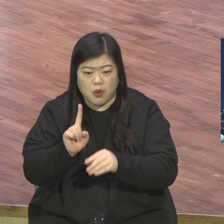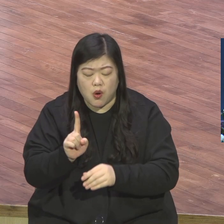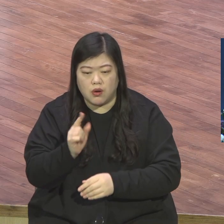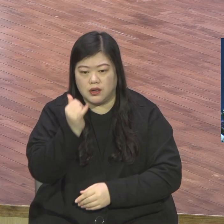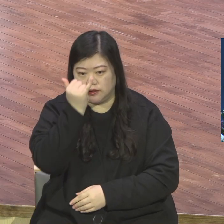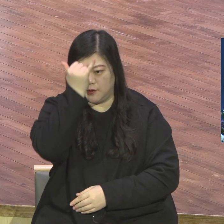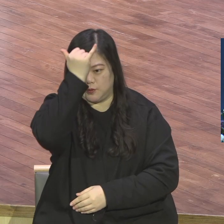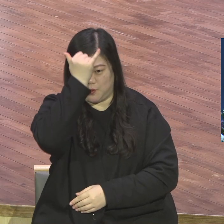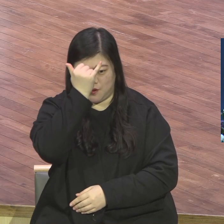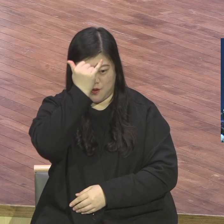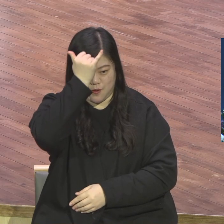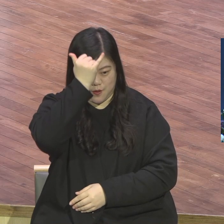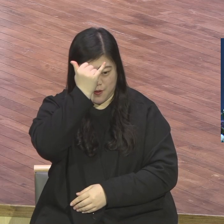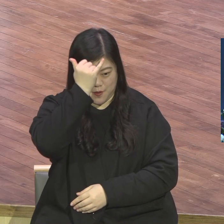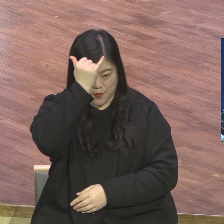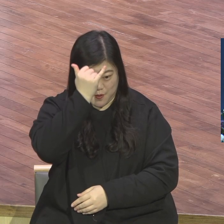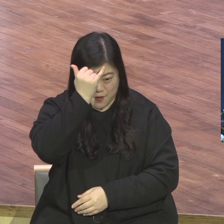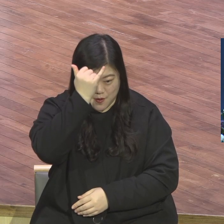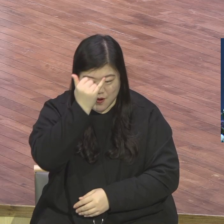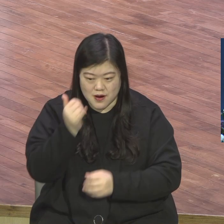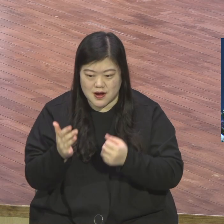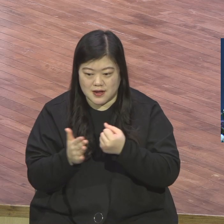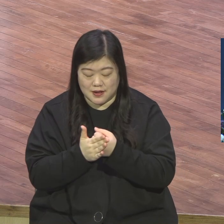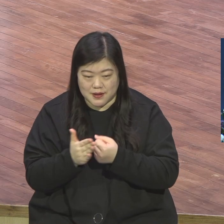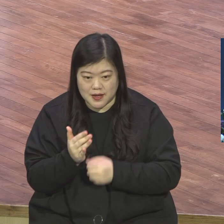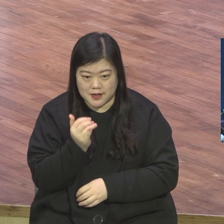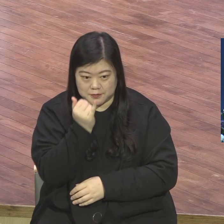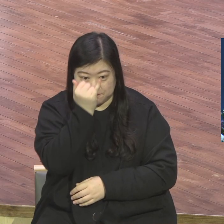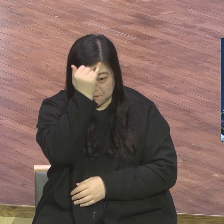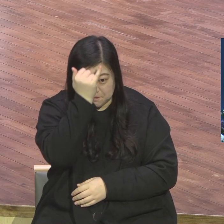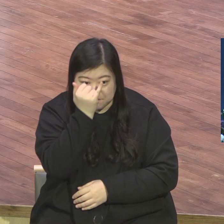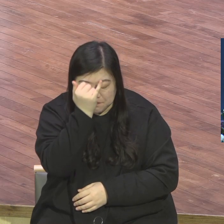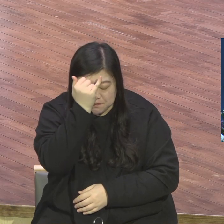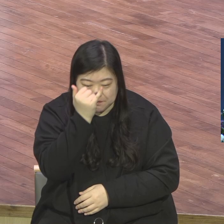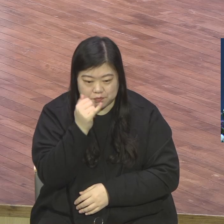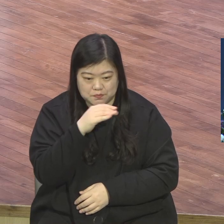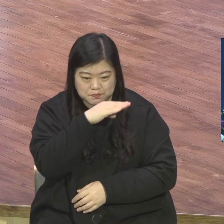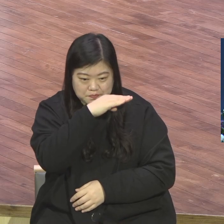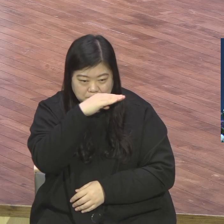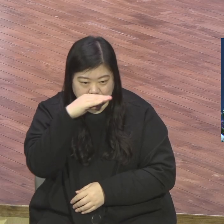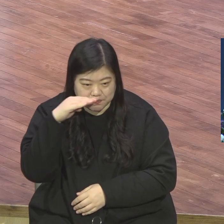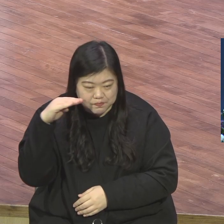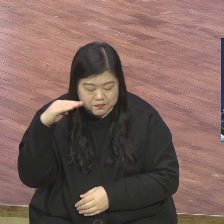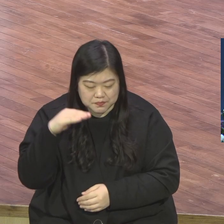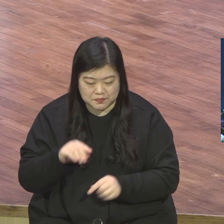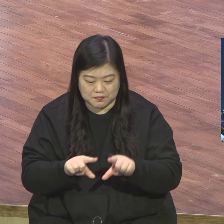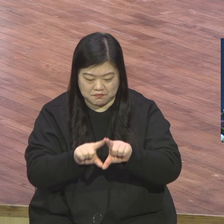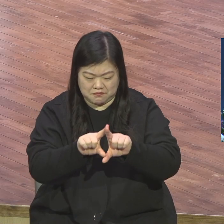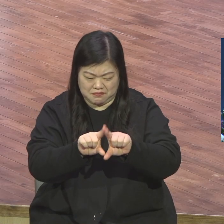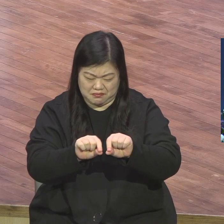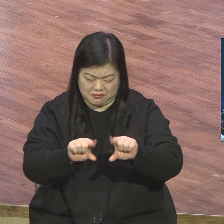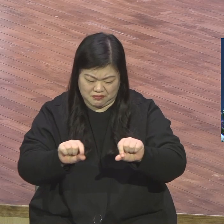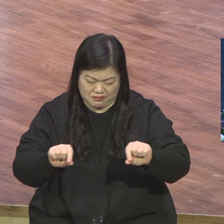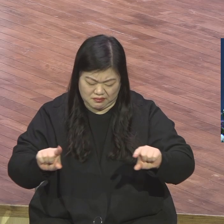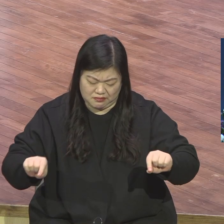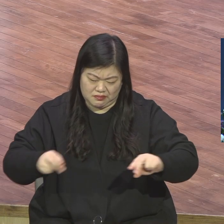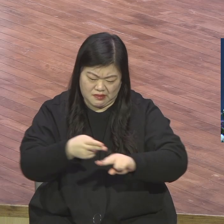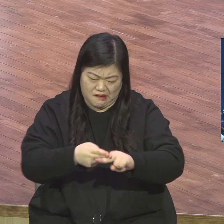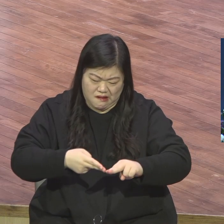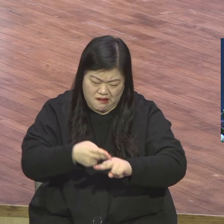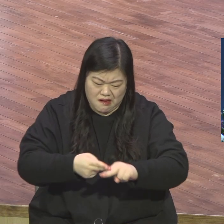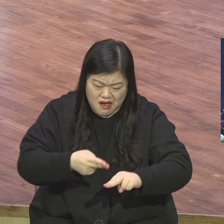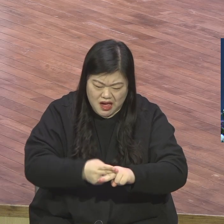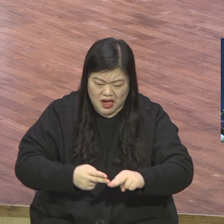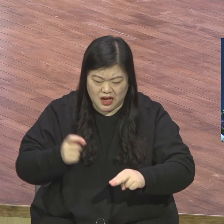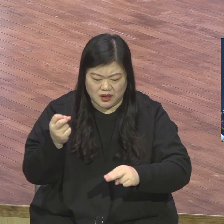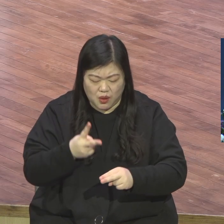효도한다라는 명분 하에 평생을 그렇게 이 제사를 지냅니다. 유교